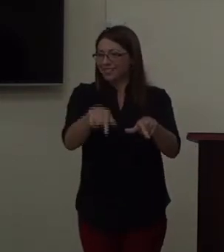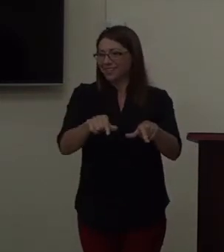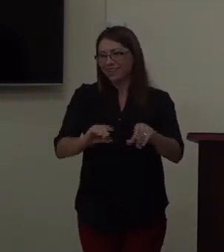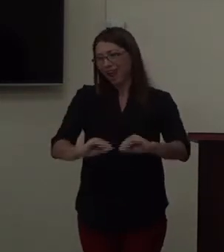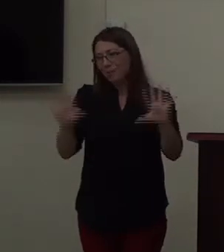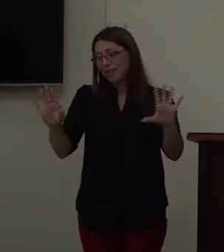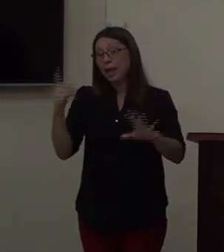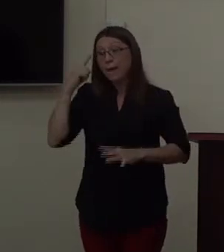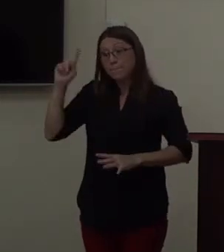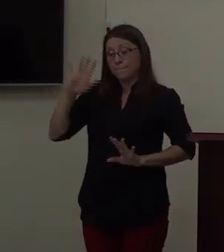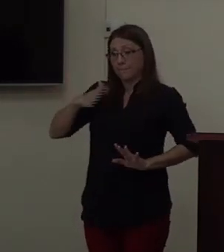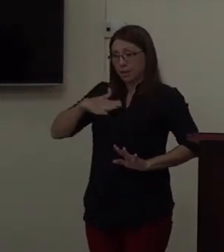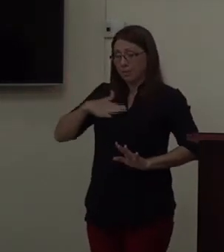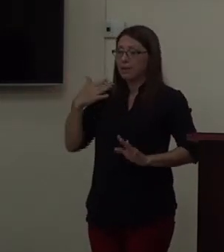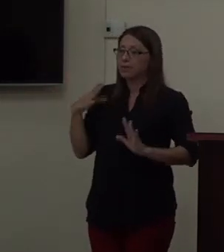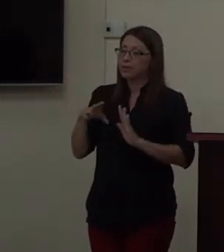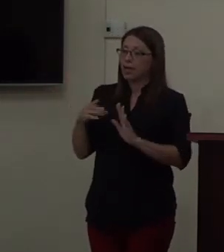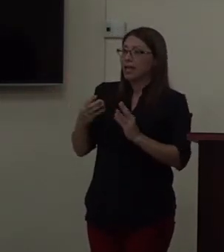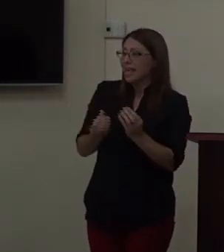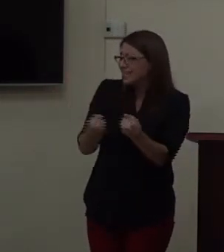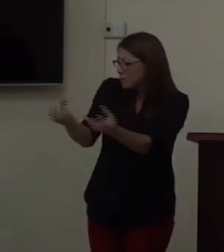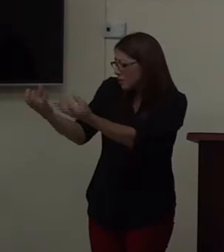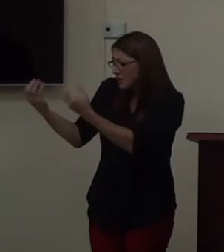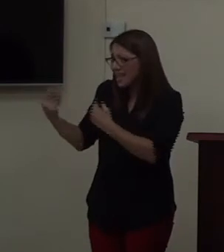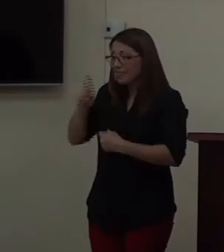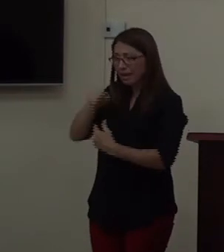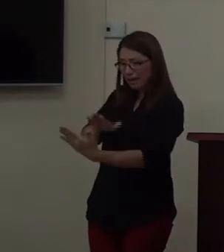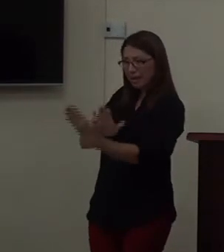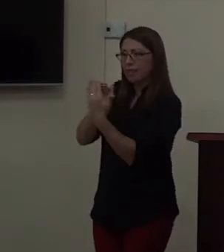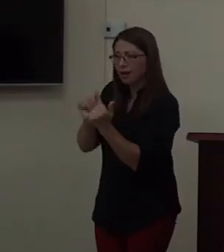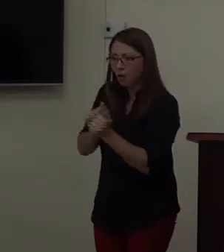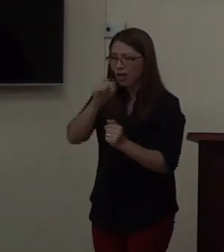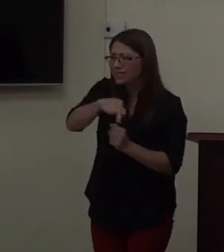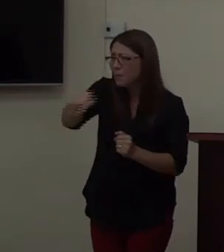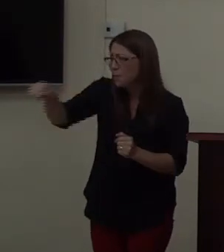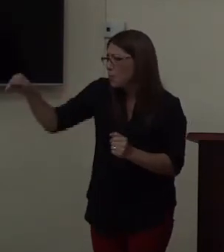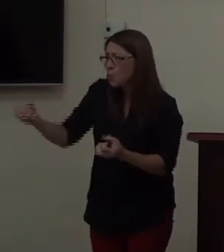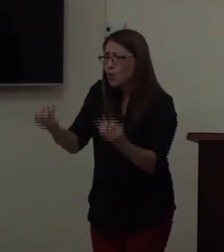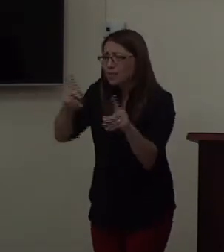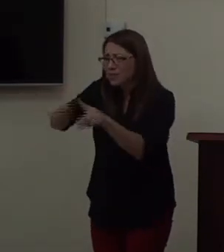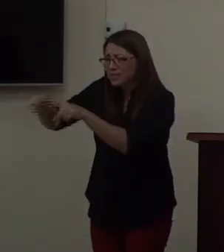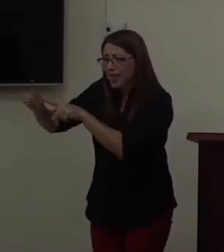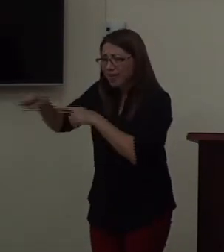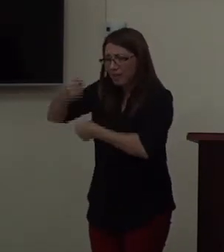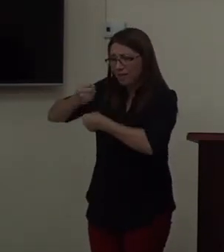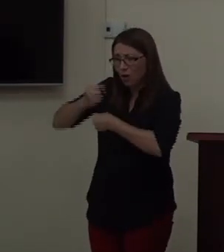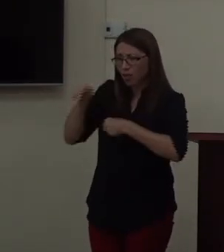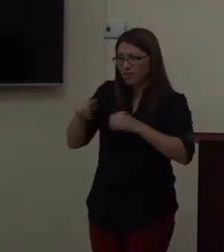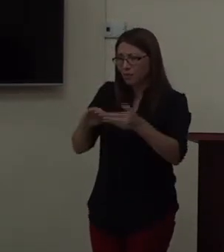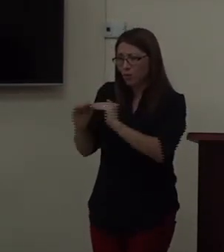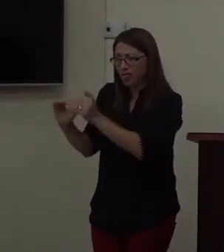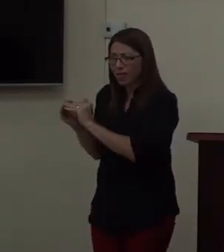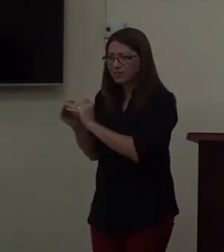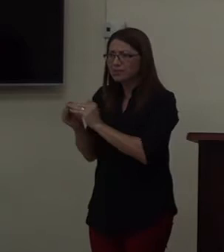mí, esta multiplicidad, el tener que lidiar con esta multiplicidad de todo en el trabajo de estas comunidades,